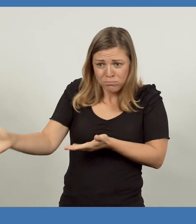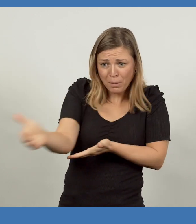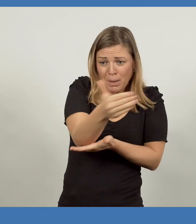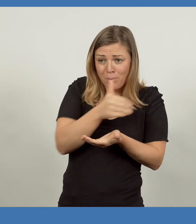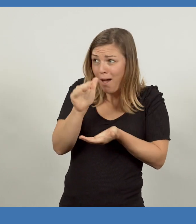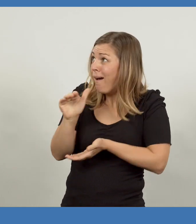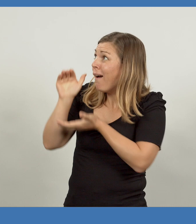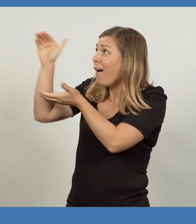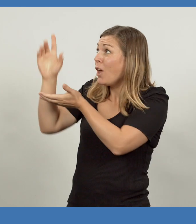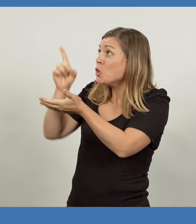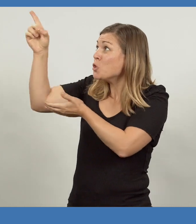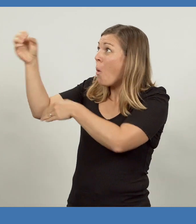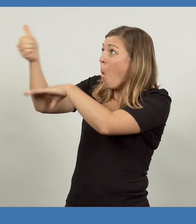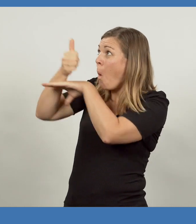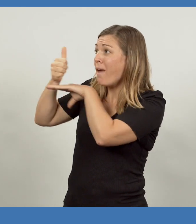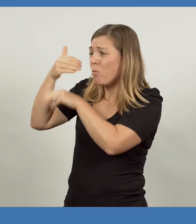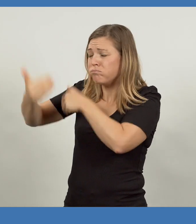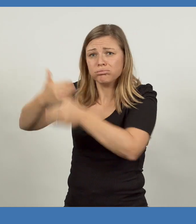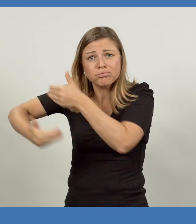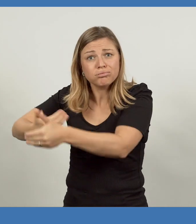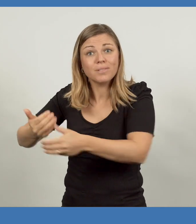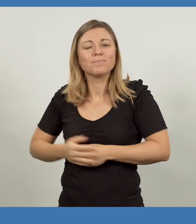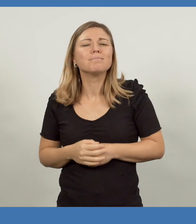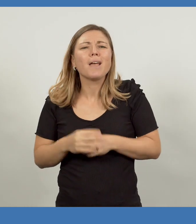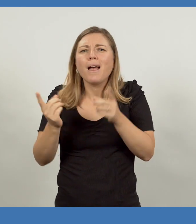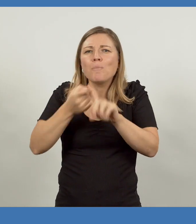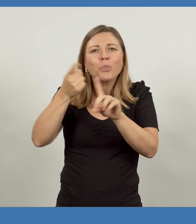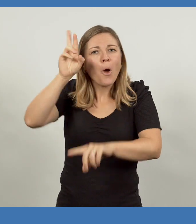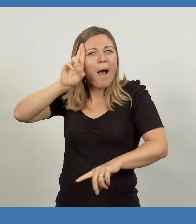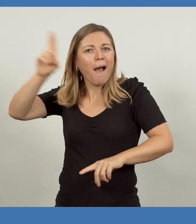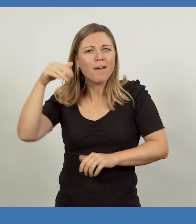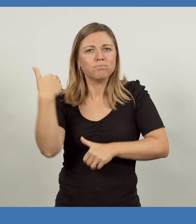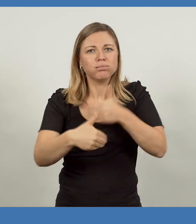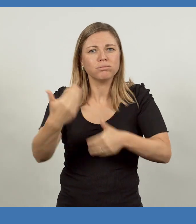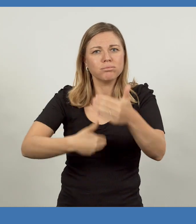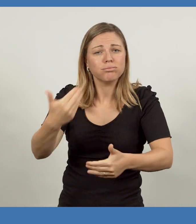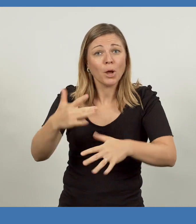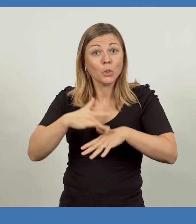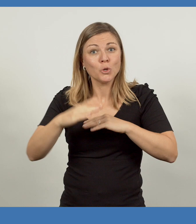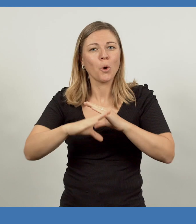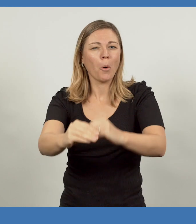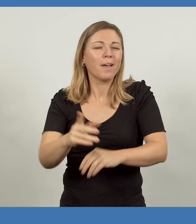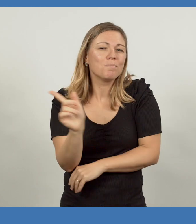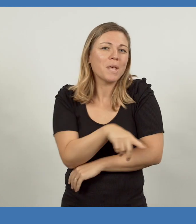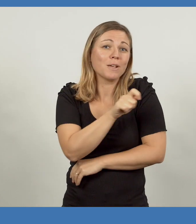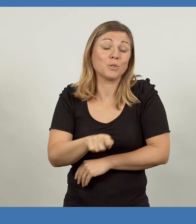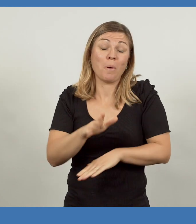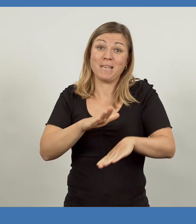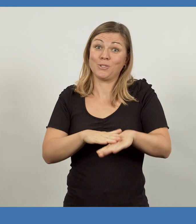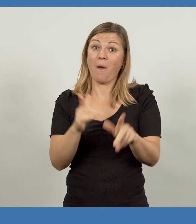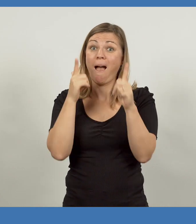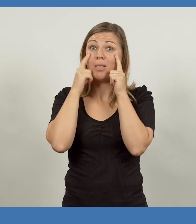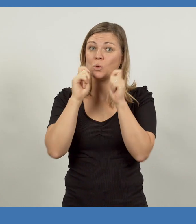Dieu. Il est bon d'avoir de bons rêves. Mais j'aimerais nous mettre en garde contre un risque. Le risque que nos rêves deviennent nos